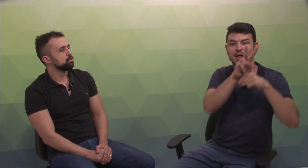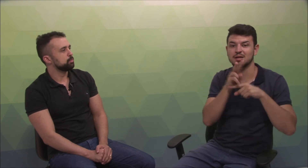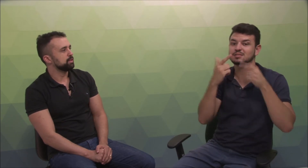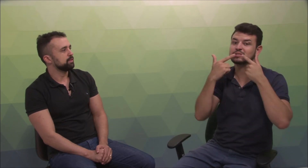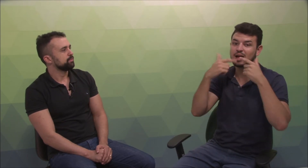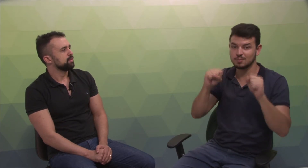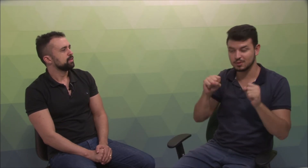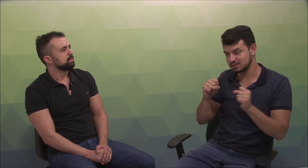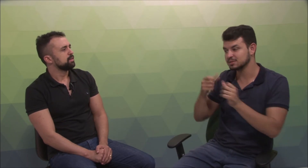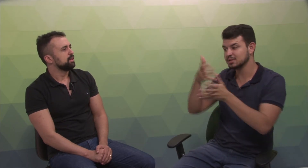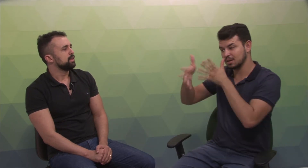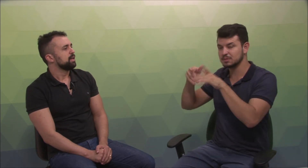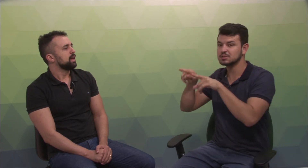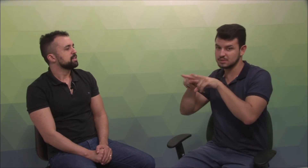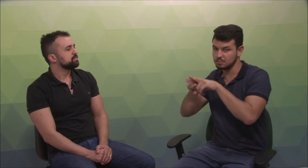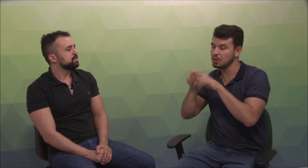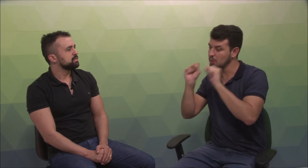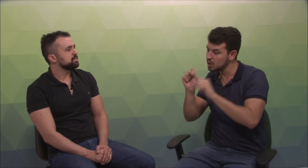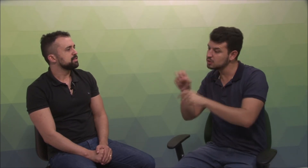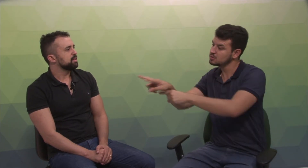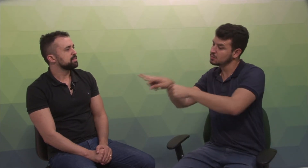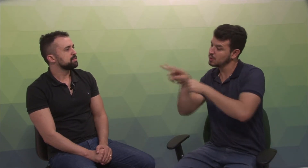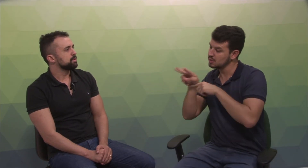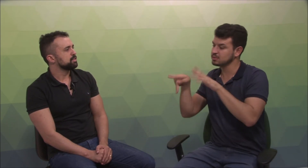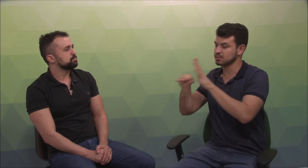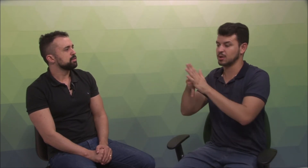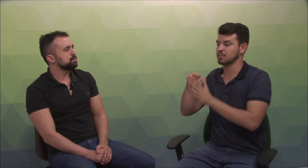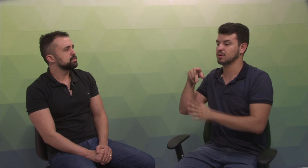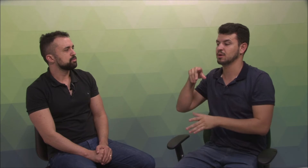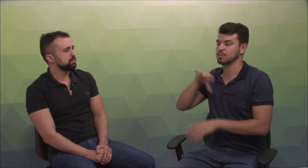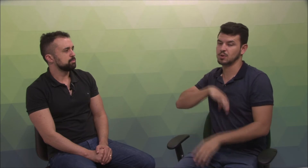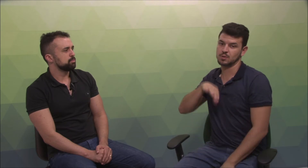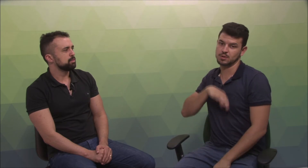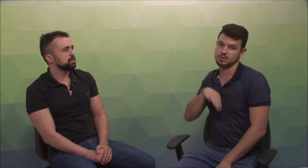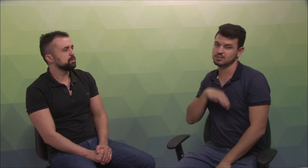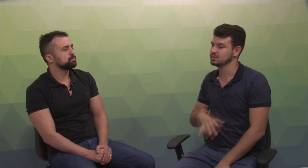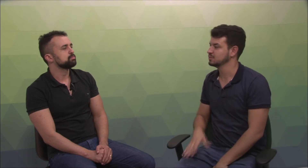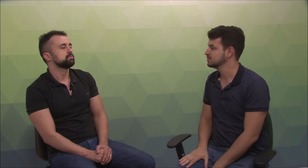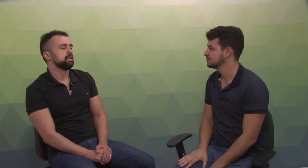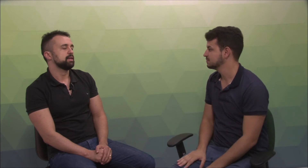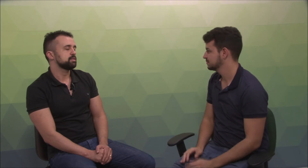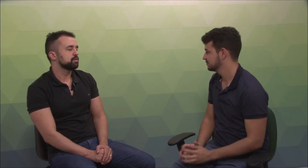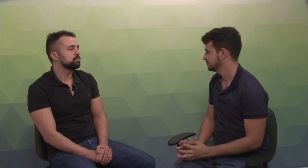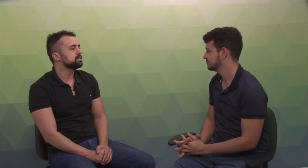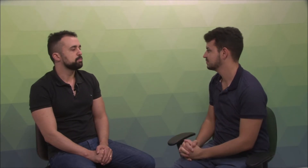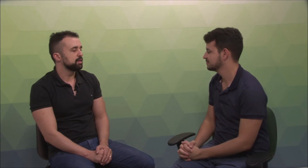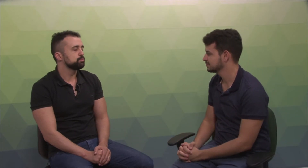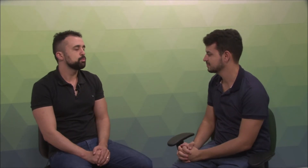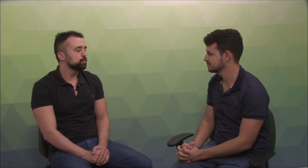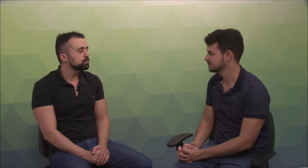shopping. Né? Às vezes tem esse empréstimo linguístico, não tem problema nenhum. Né? Às vezes acontece empréstimo do